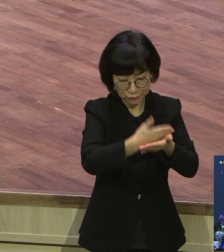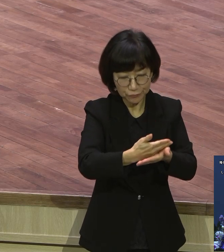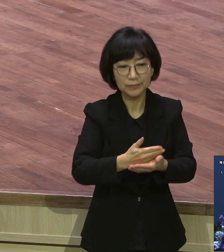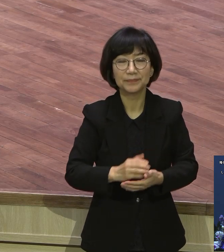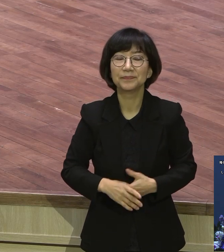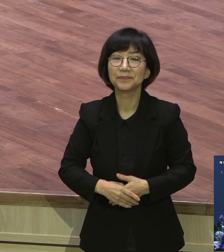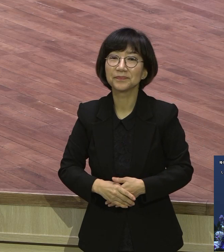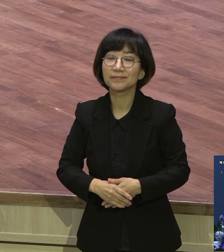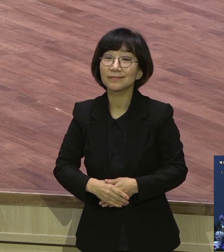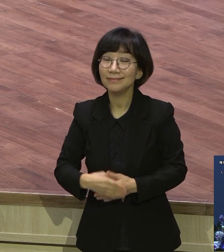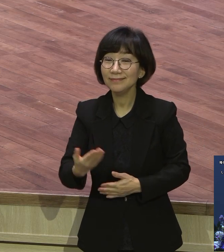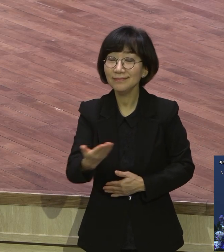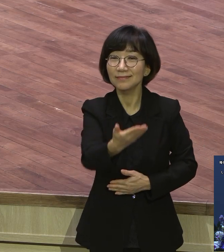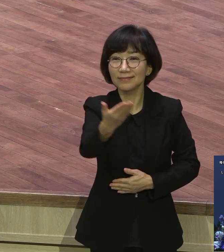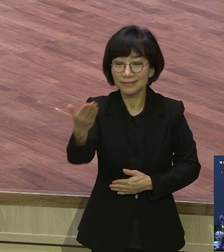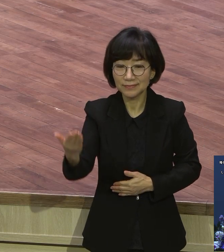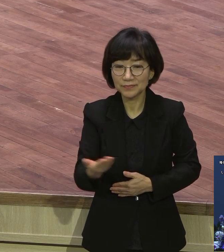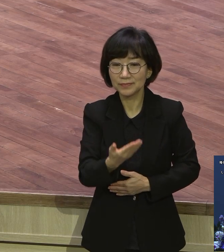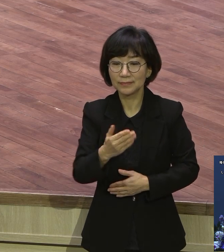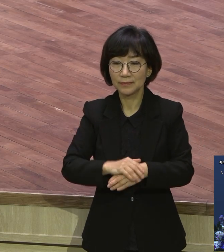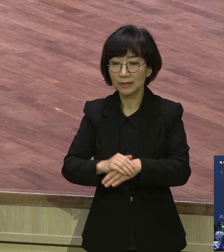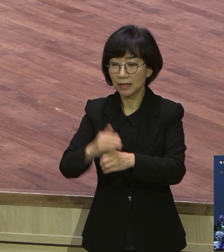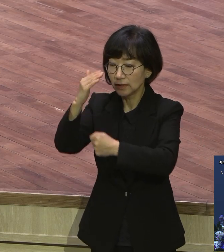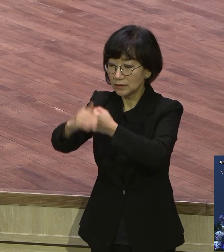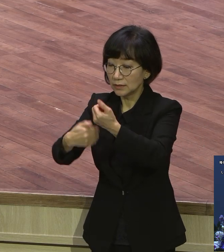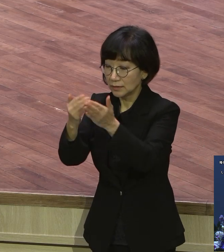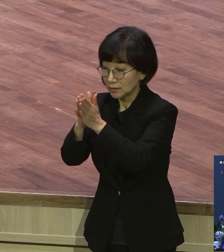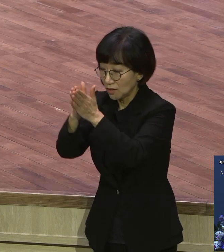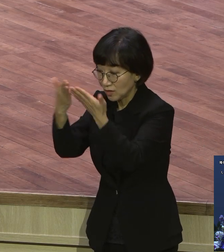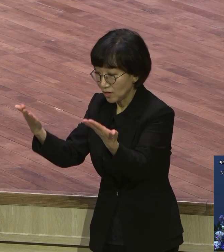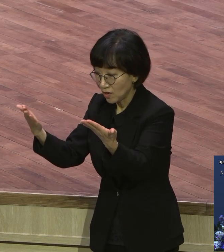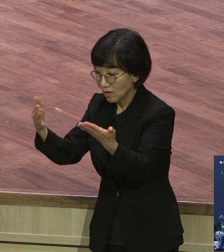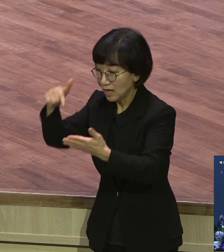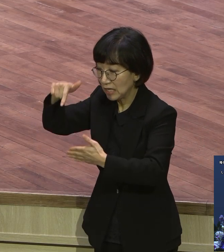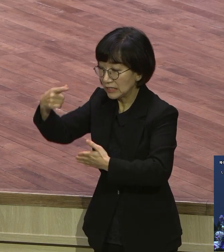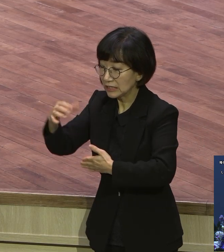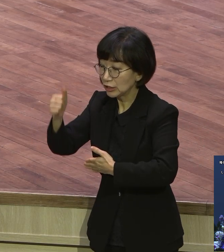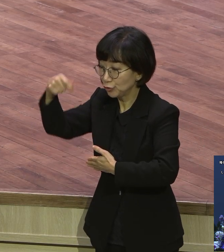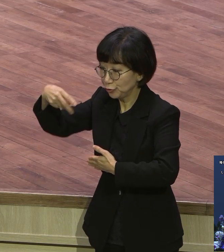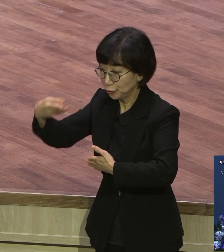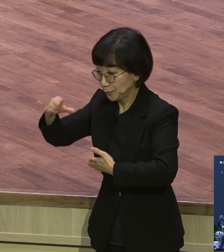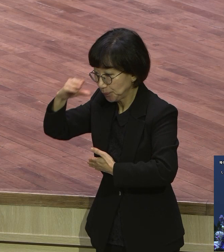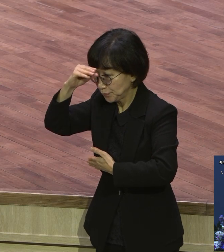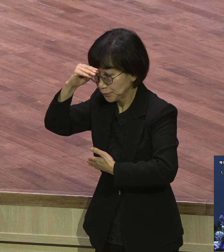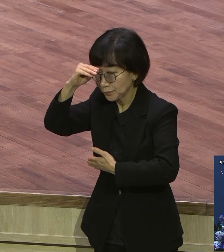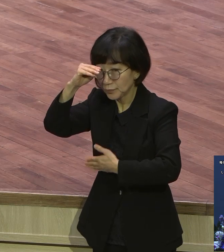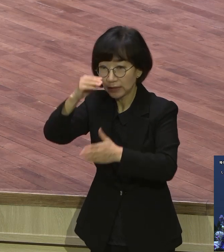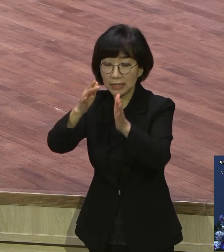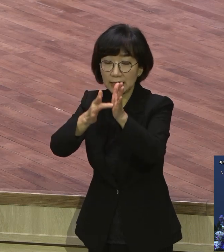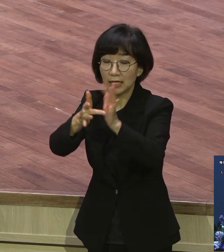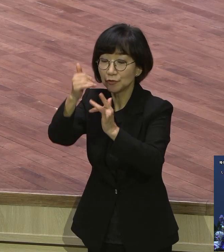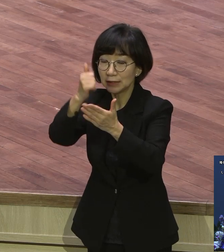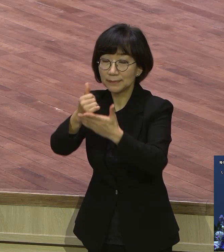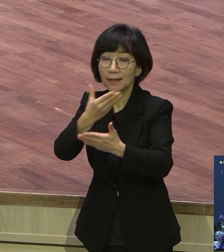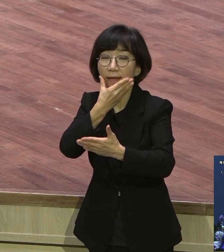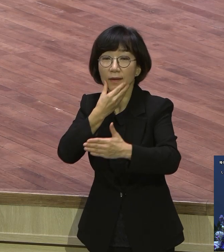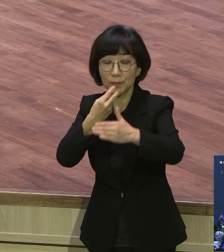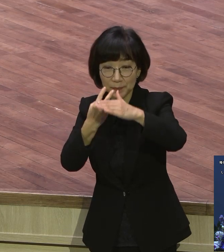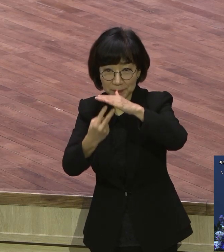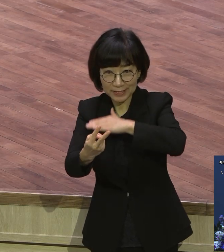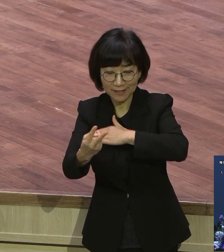우리 영계 성도들 성경적 극률의 삶을 통해서 예수님의 이 행복 비전을